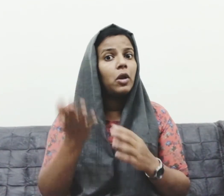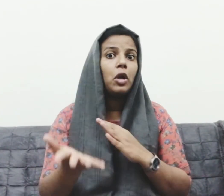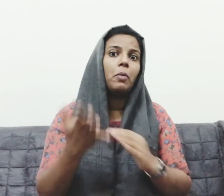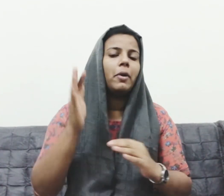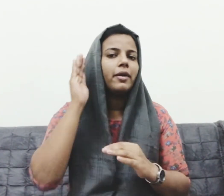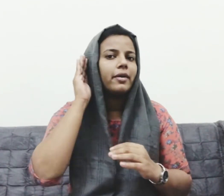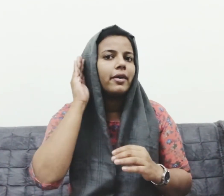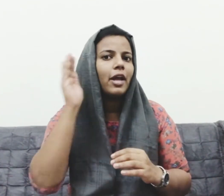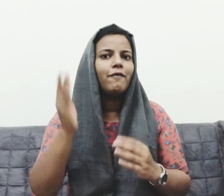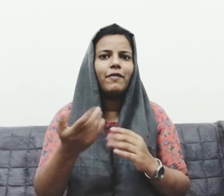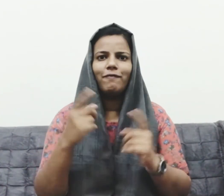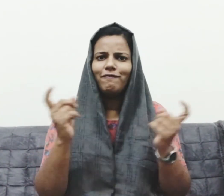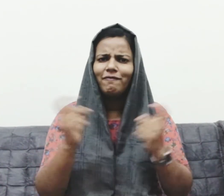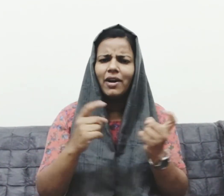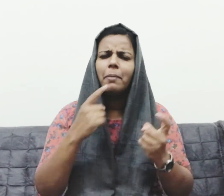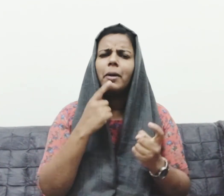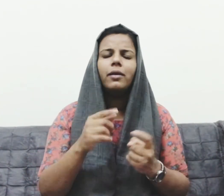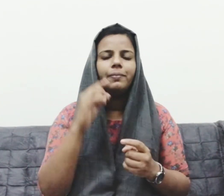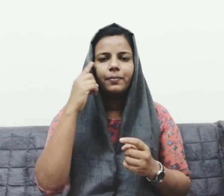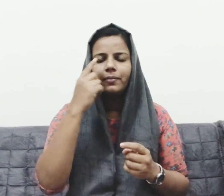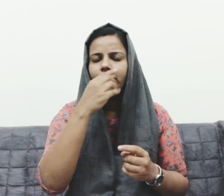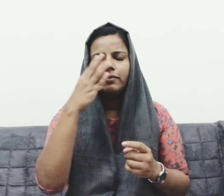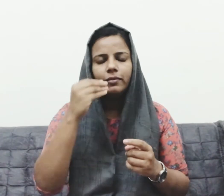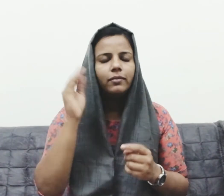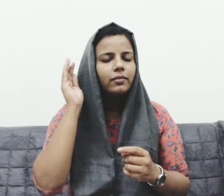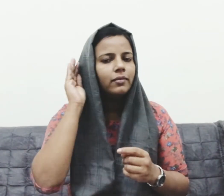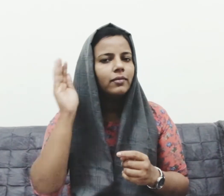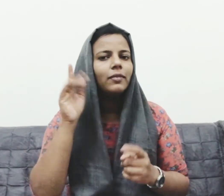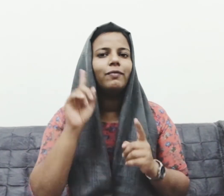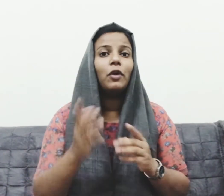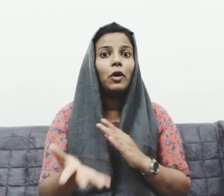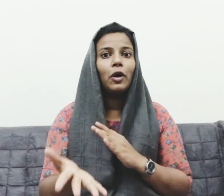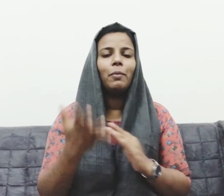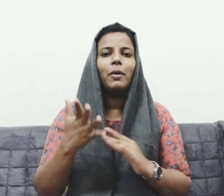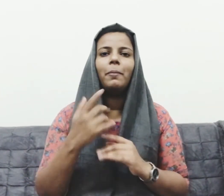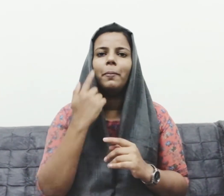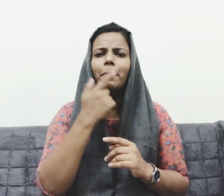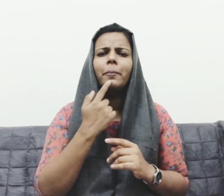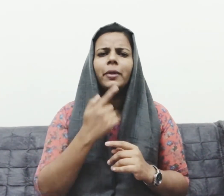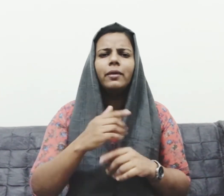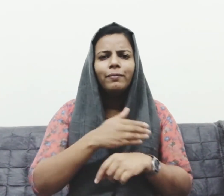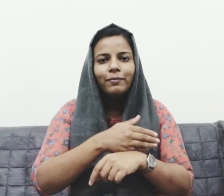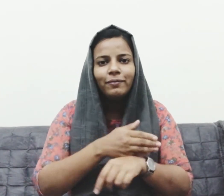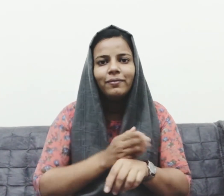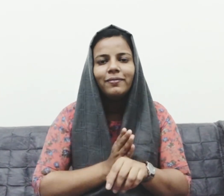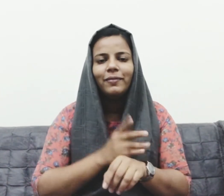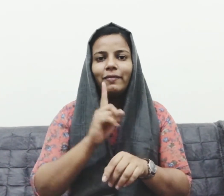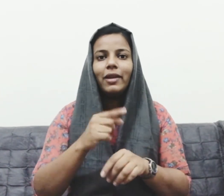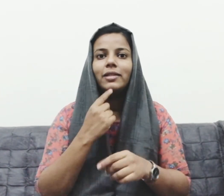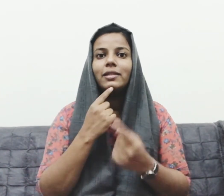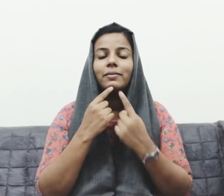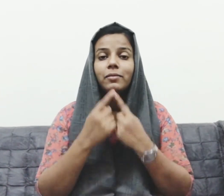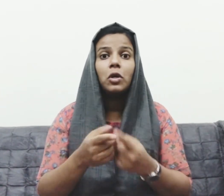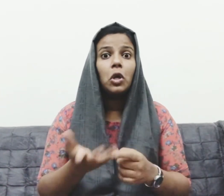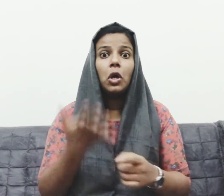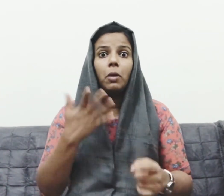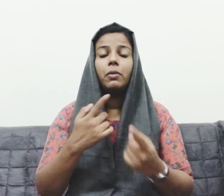കേട്ടേക്കണം. ഇപ്പം അവർ നമ്മളെ അങ്ങ് വഴക്ക് പറഞ്ഞാലും നമ്മളങ്ങ് കണ്ണടച്ച് കേട്ടേക്കണം. കേൾപ്പാൻ വേഗത, പറവാൻ താമസം, മറുപടി പറയരുത് പെട്ടെന്ന്